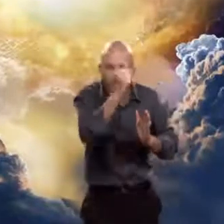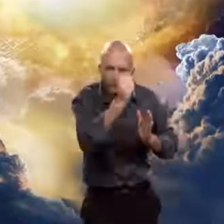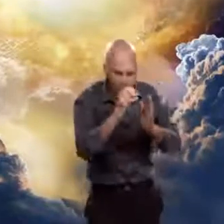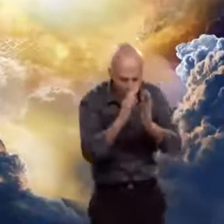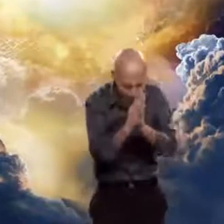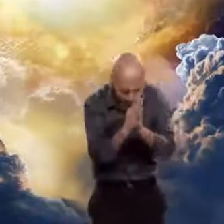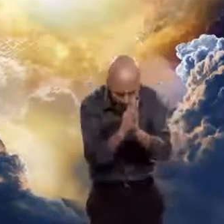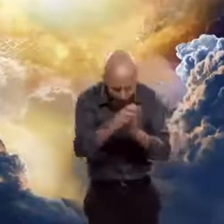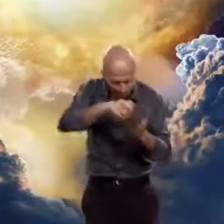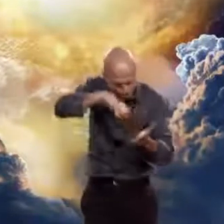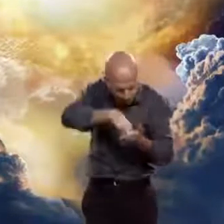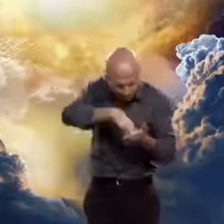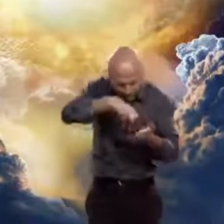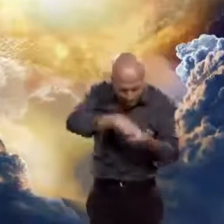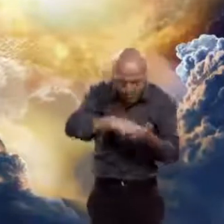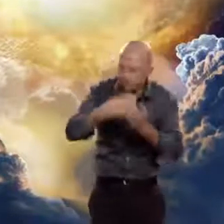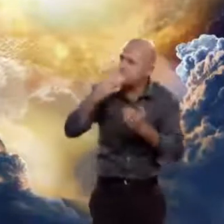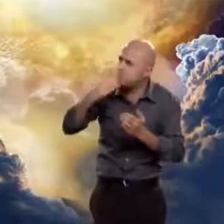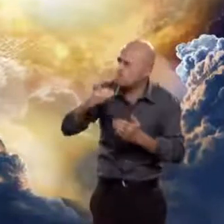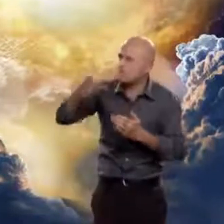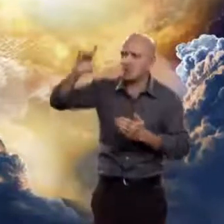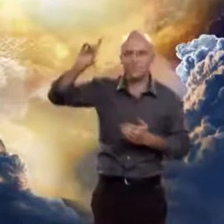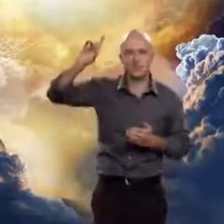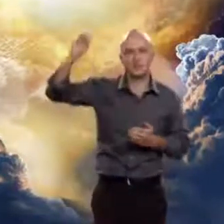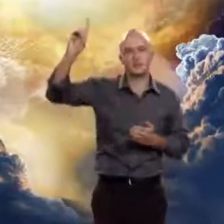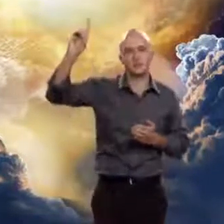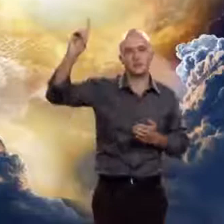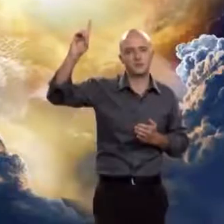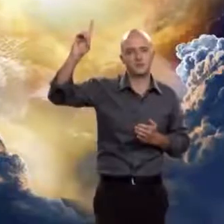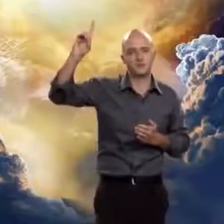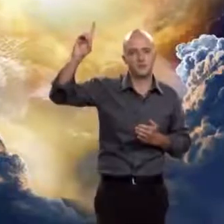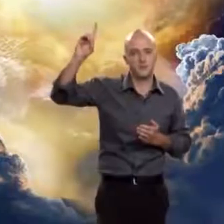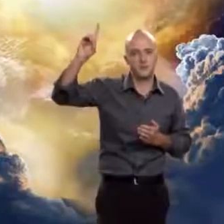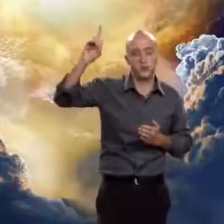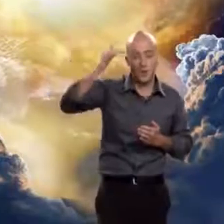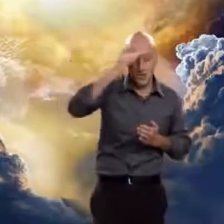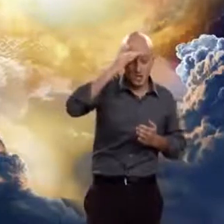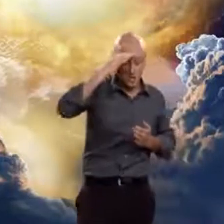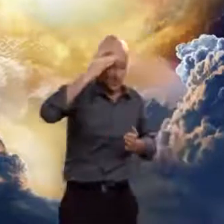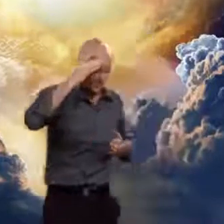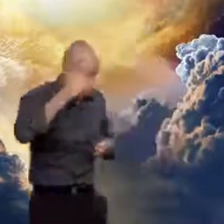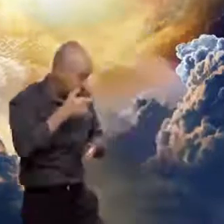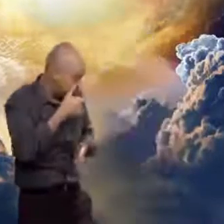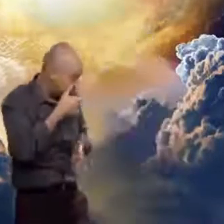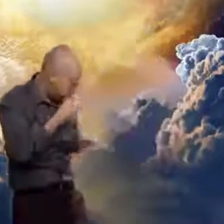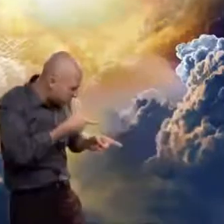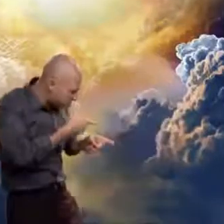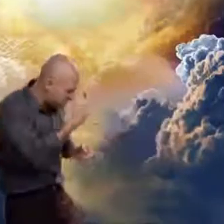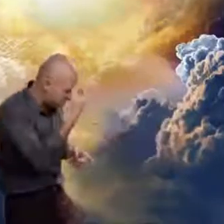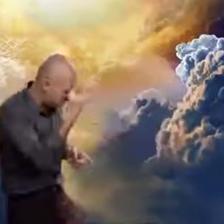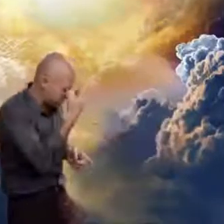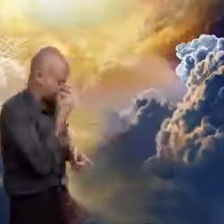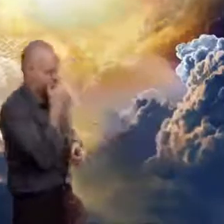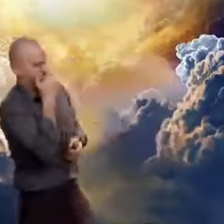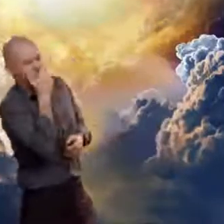Aqueles que se esforçam por obedecer a todos os mandamentos de Deus enfrentarão oposição e zombaria. A fim de suportar o